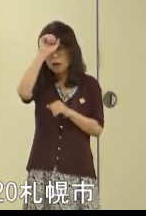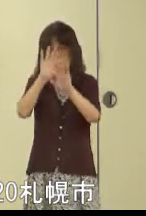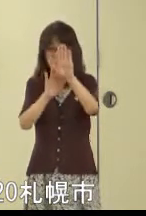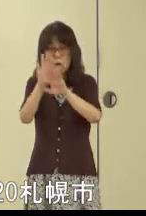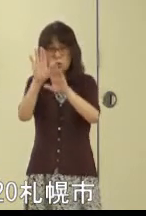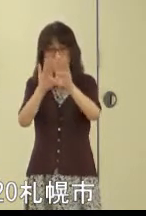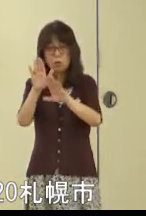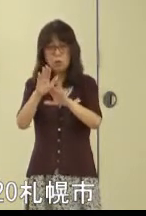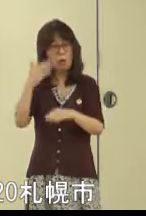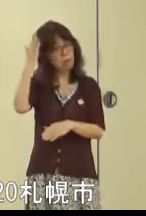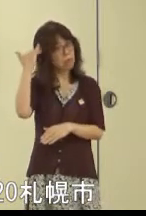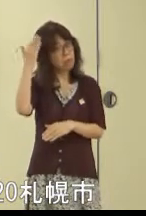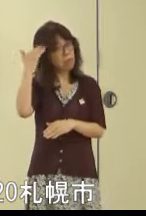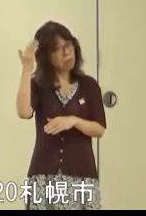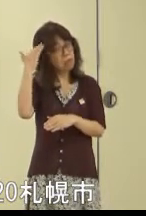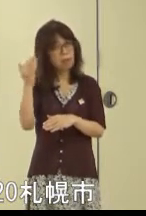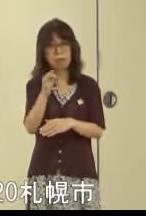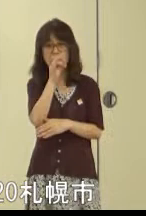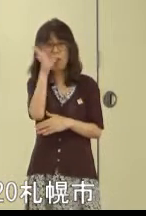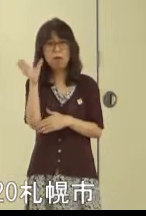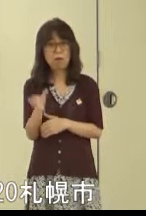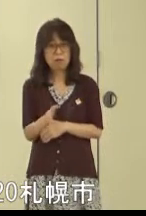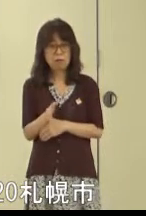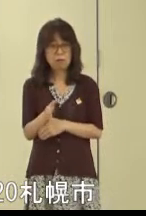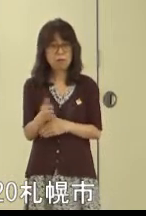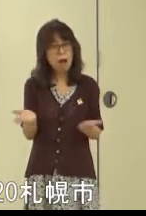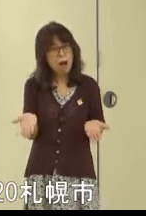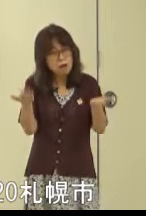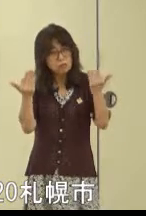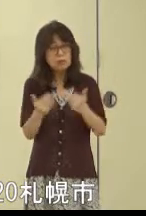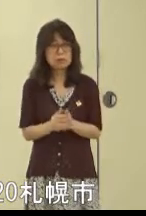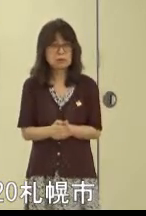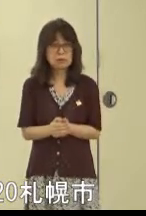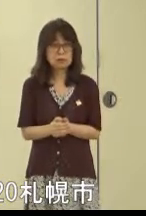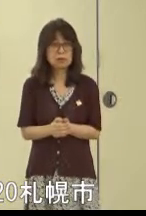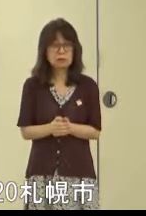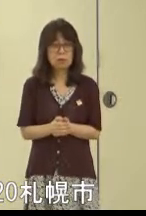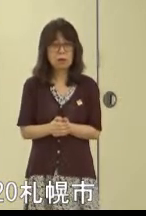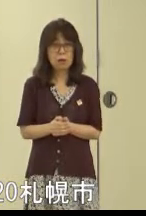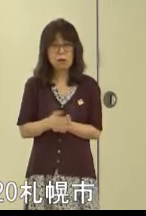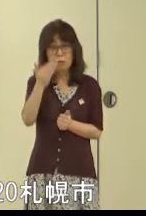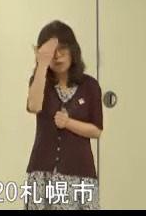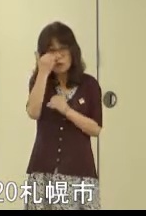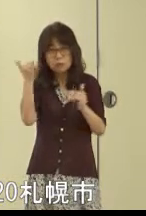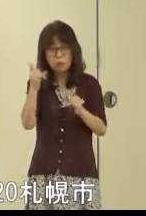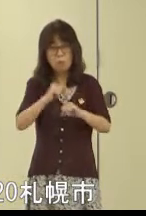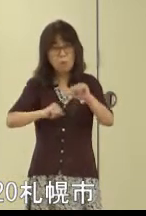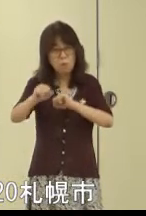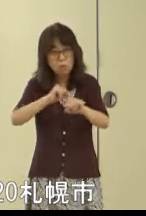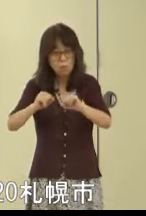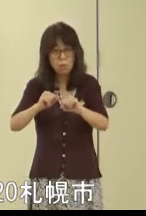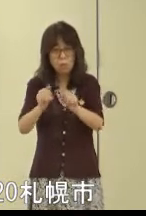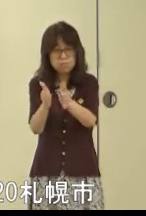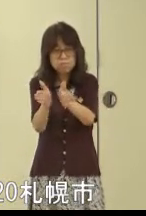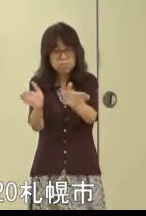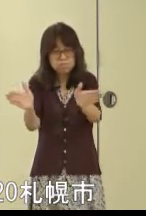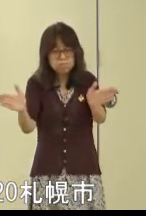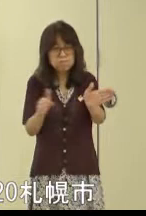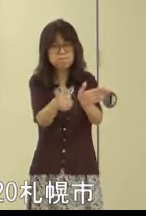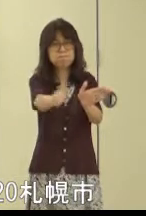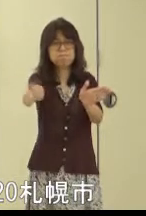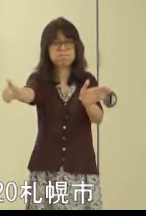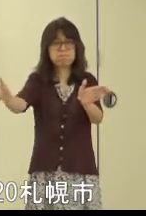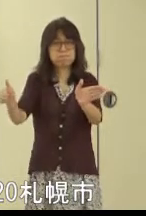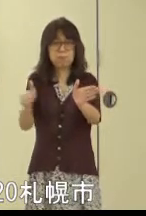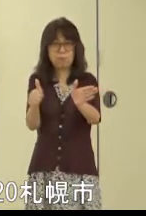たり症状が軽いという状況がありますのでまぁどうしても行動範囲が広くなるということもありますので